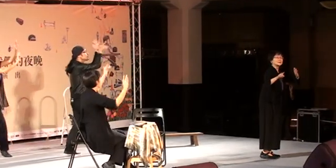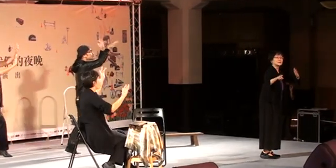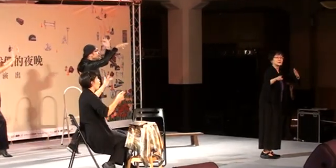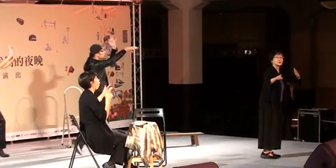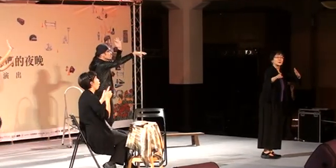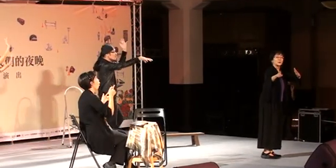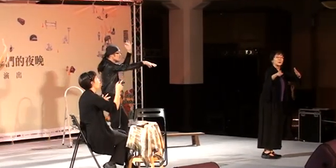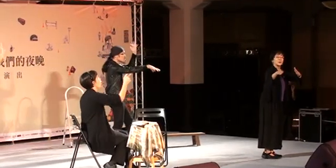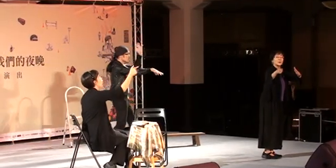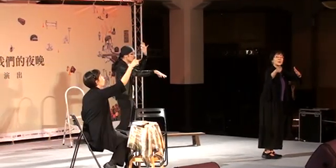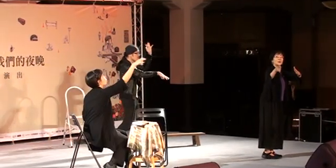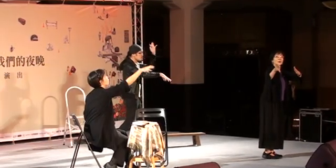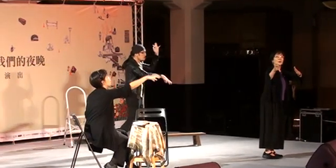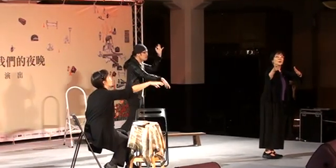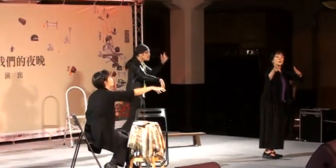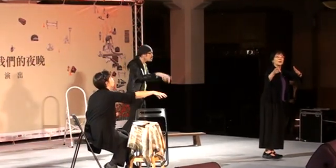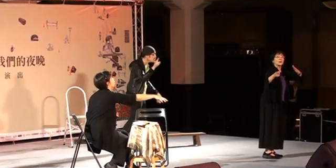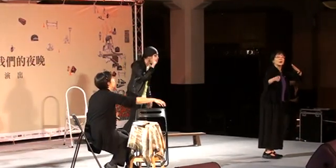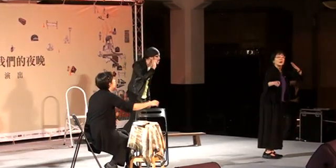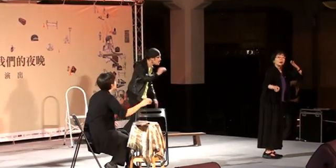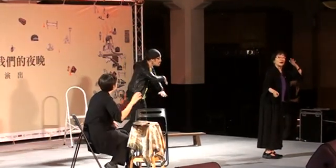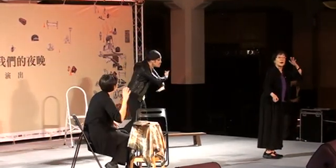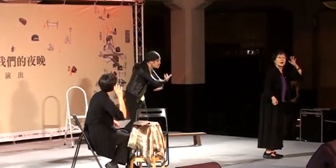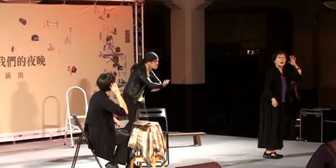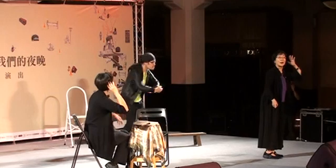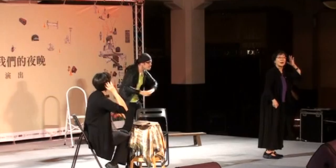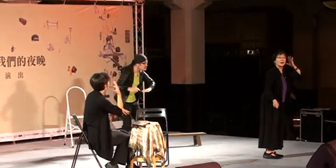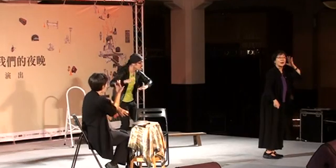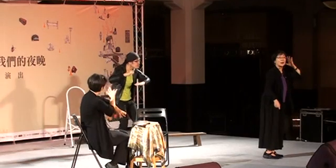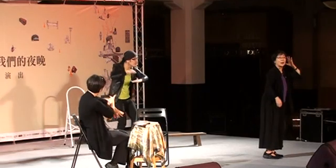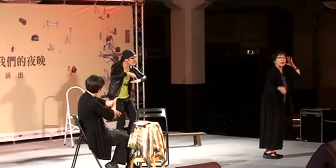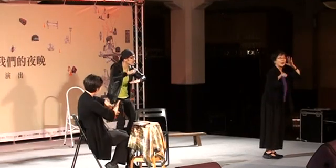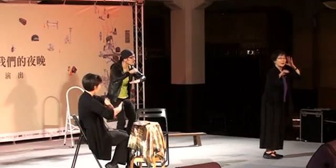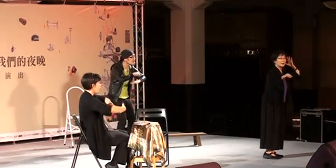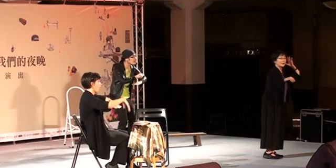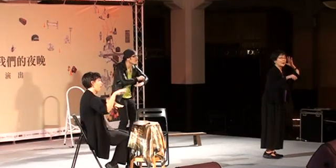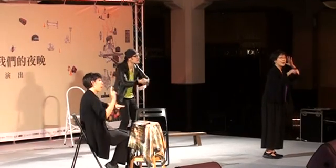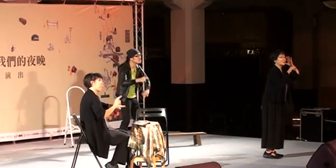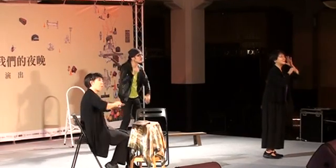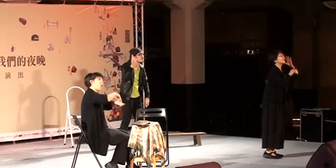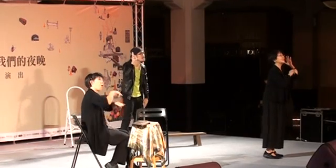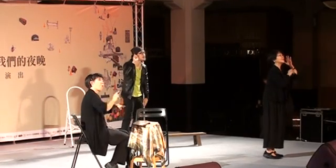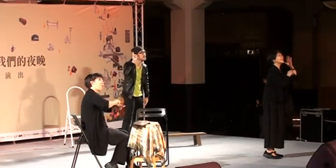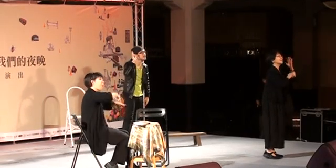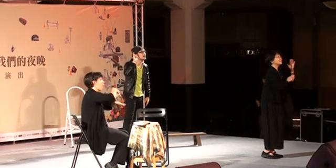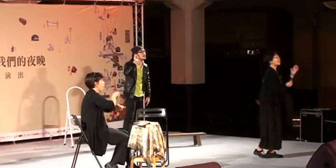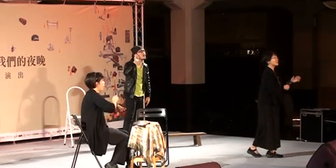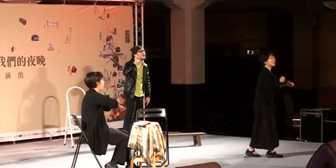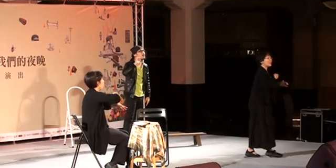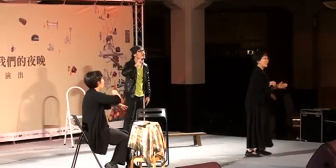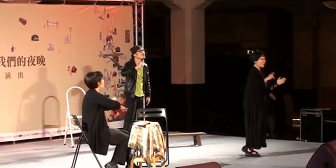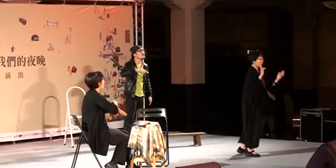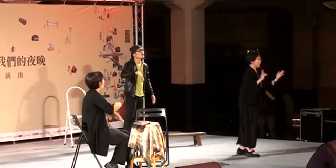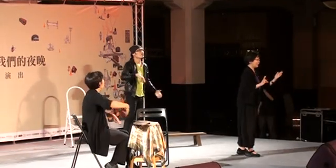处，听见溪涧轻轻奔流跳跃的声音，我的